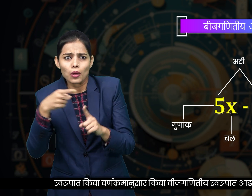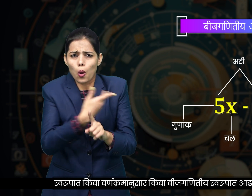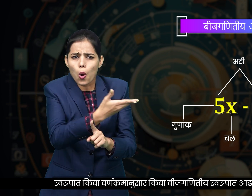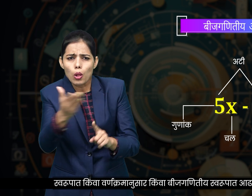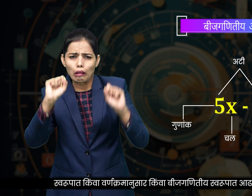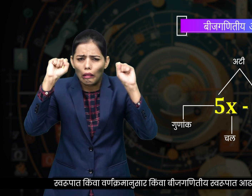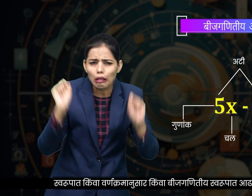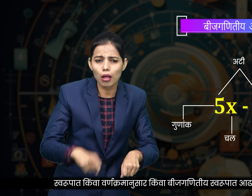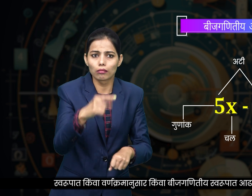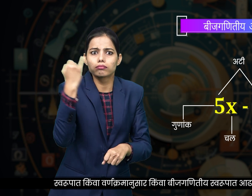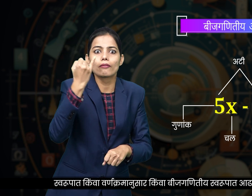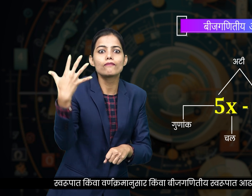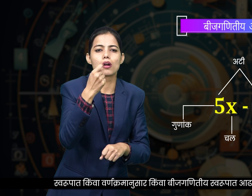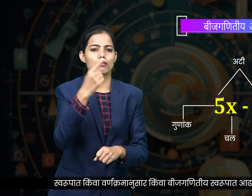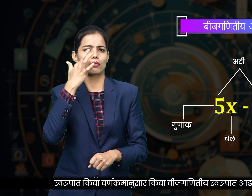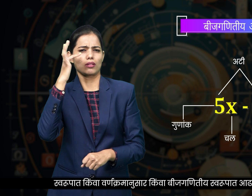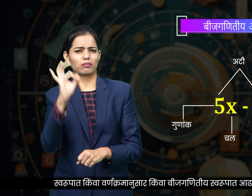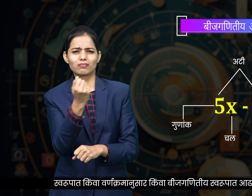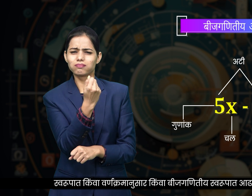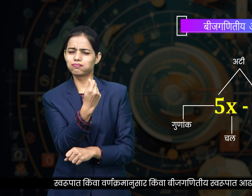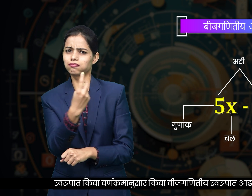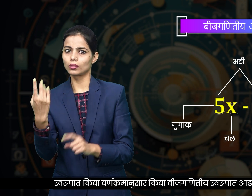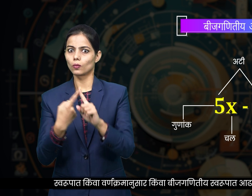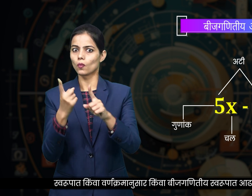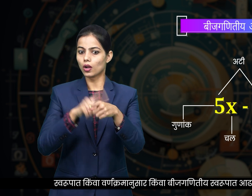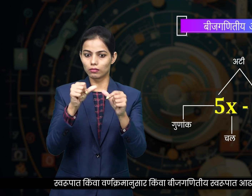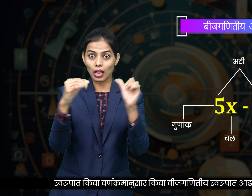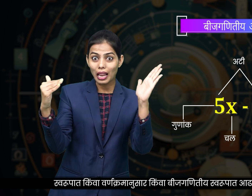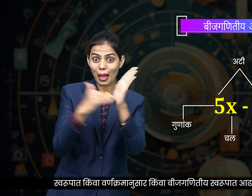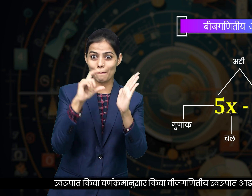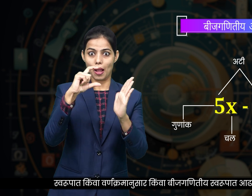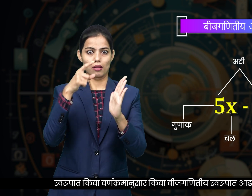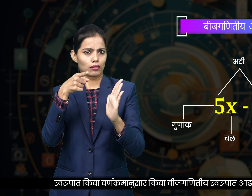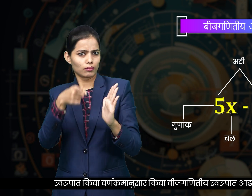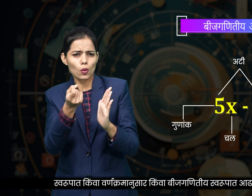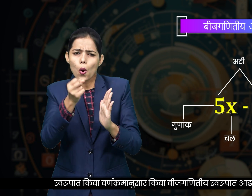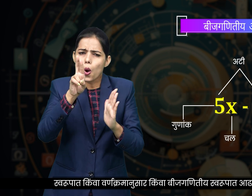स्वरूपात किंवा वर्णक्रमानुसार किंवा बीजगणितीय स्वरूपात आढळू शकतात.